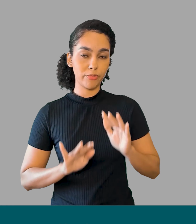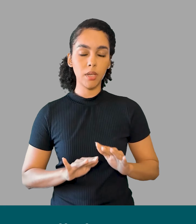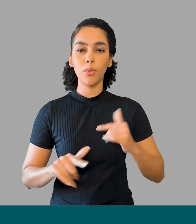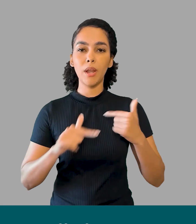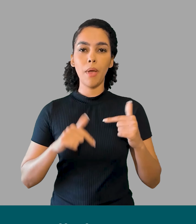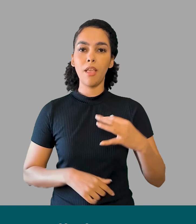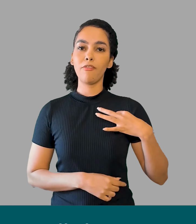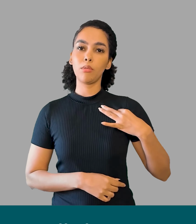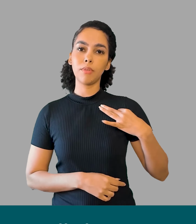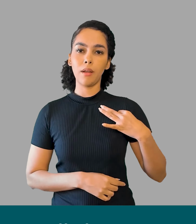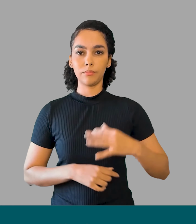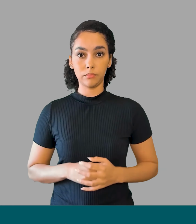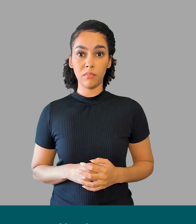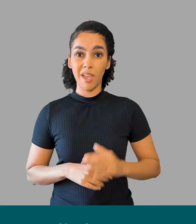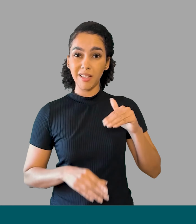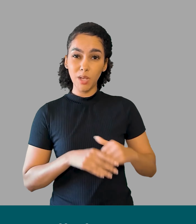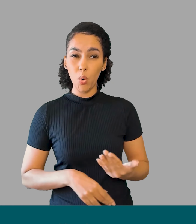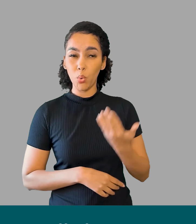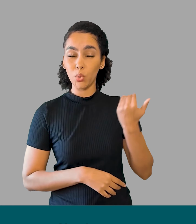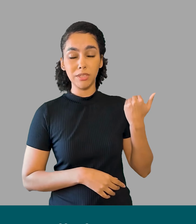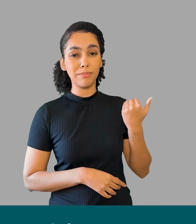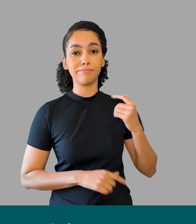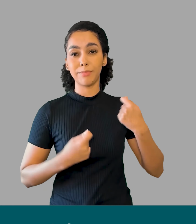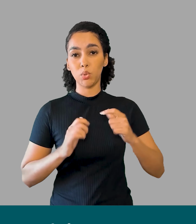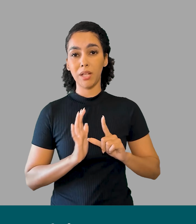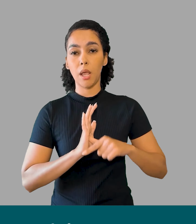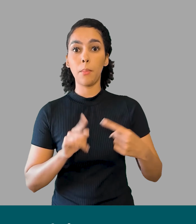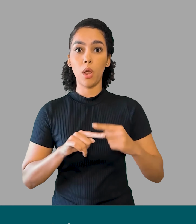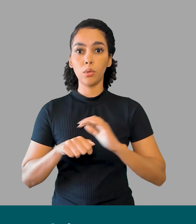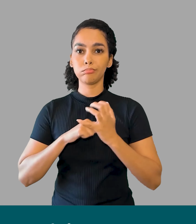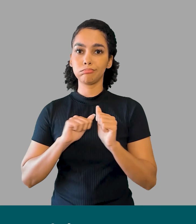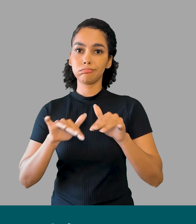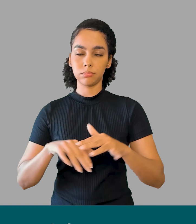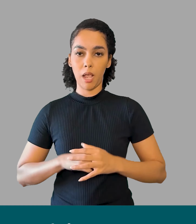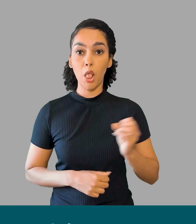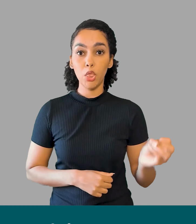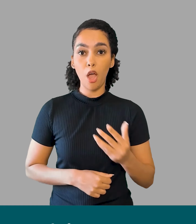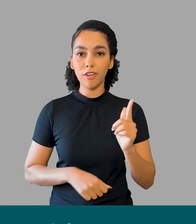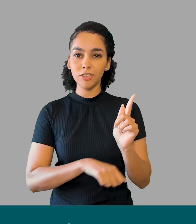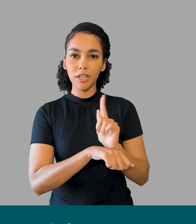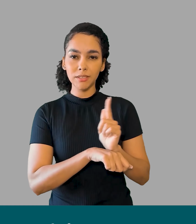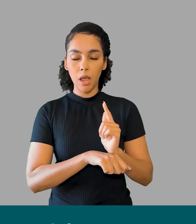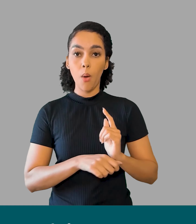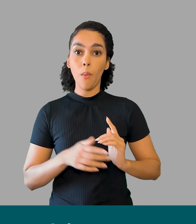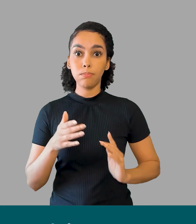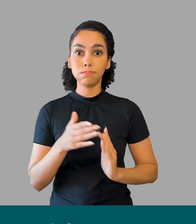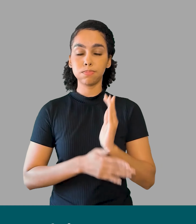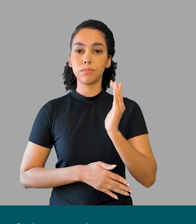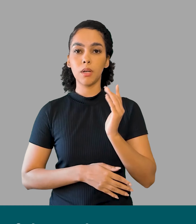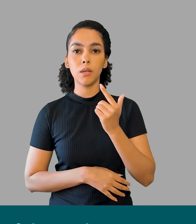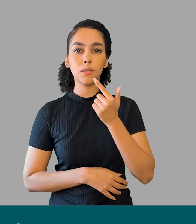eleição teve que ser adiada devido à pandemia de Covid-19. A nova gestão eleita assumirá no dia 1º de setembro de 2022.